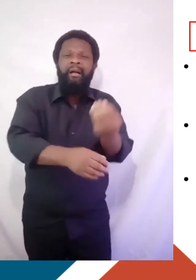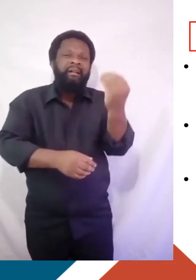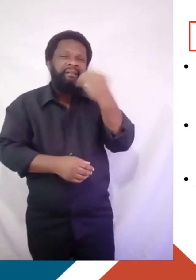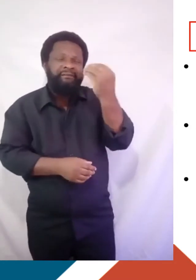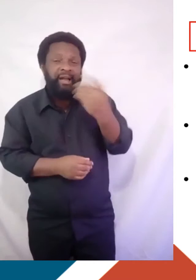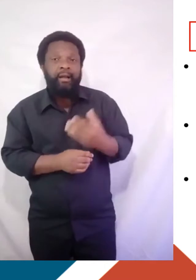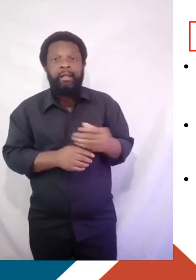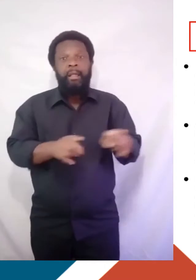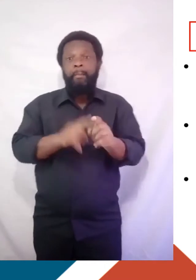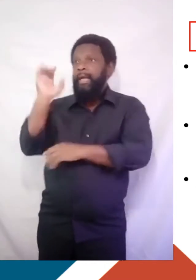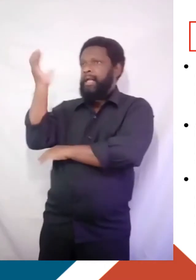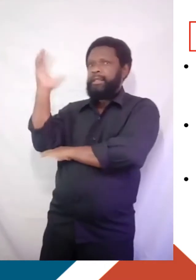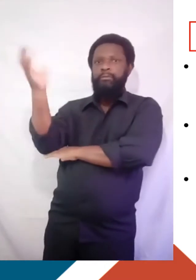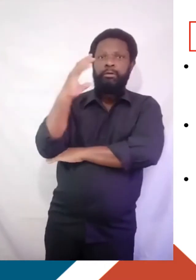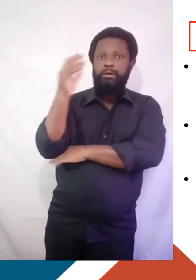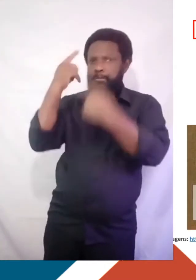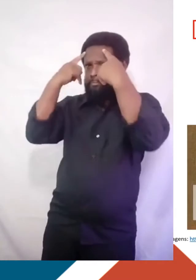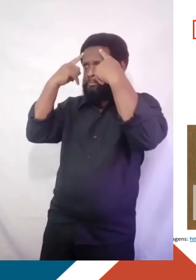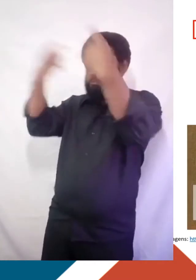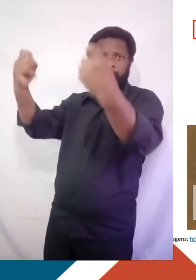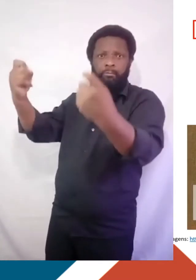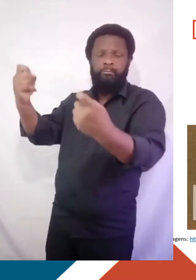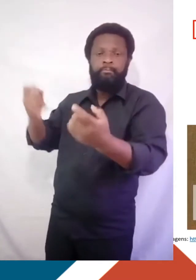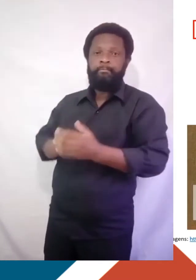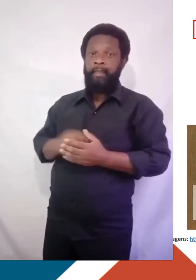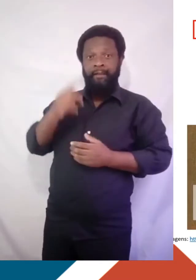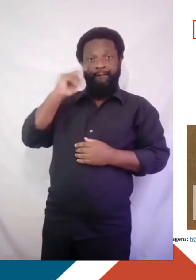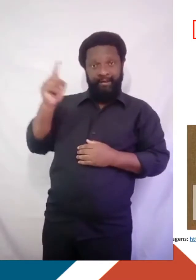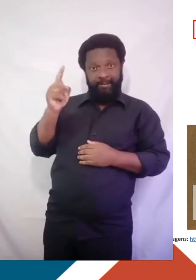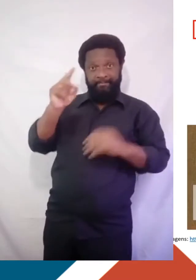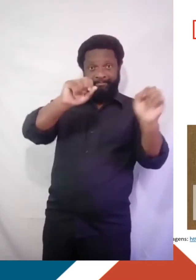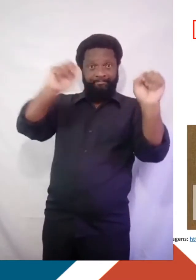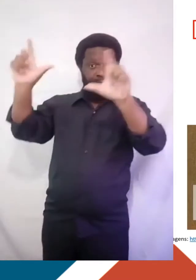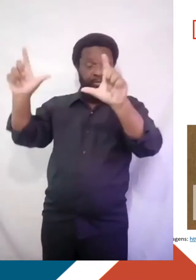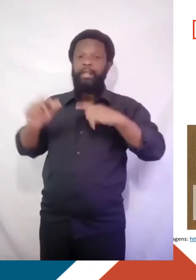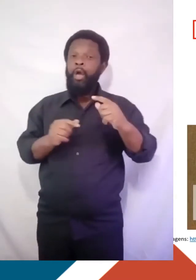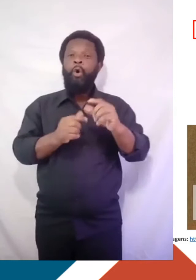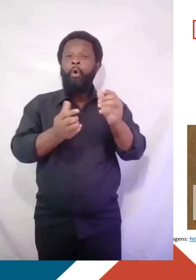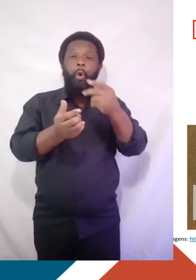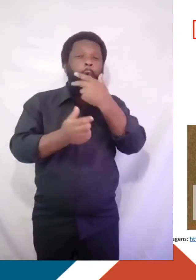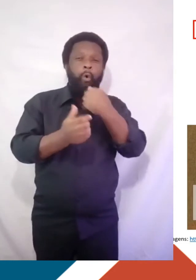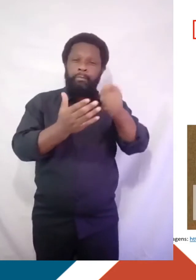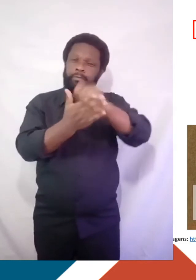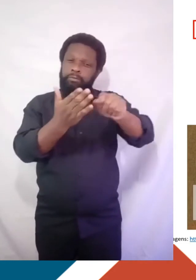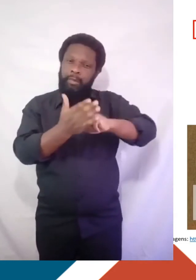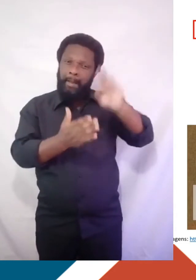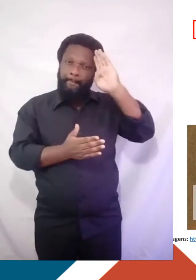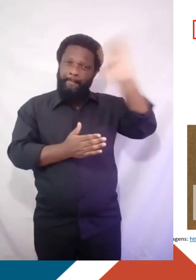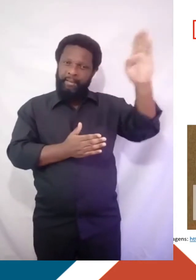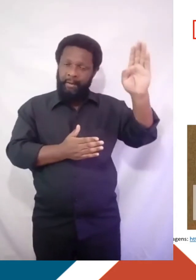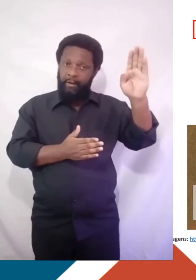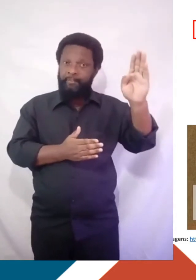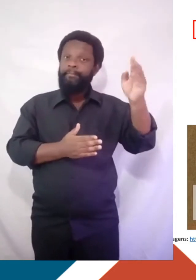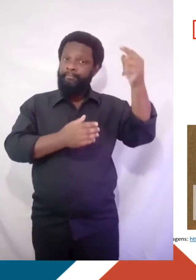como violenta ou soturna. Neste slide, podemos ver os principais autores da segunda geração, alguns